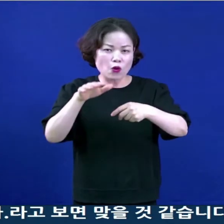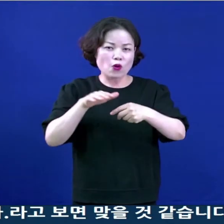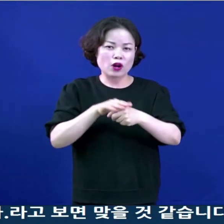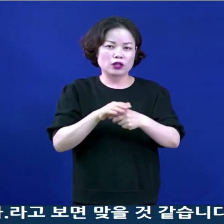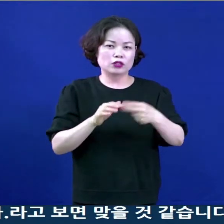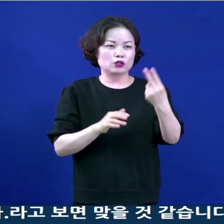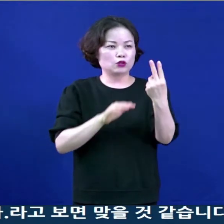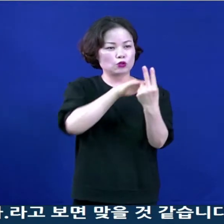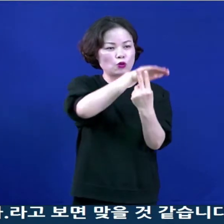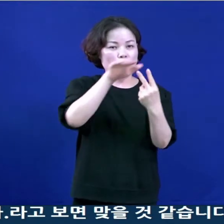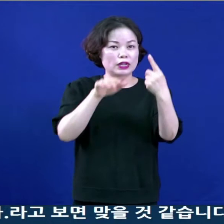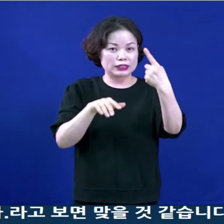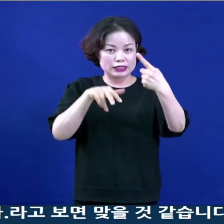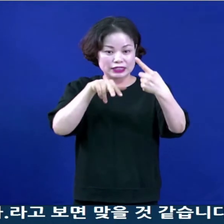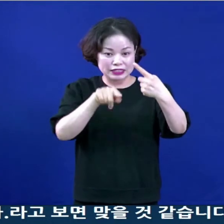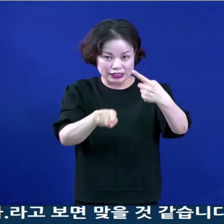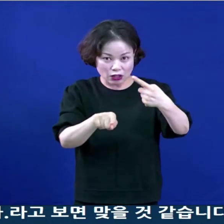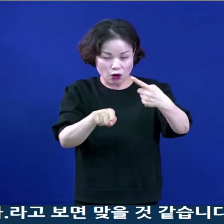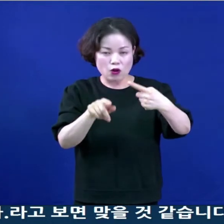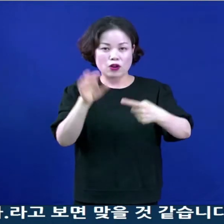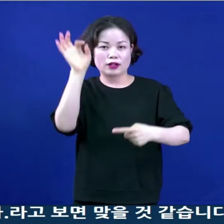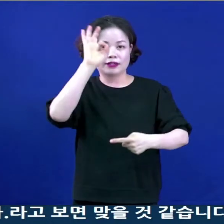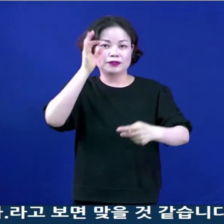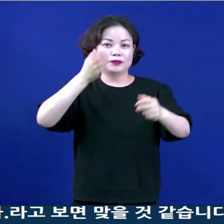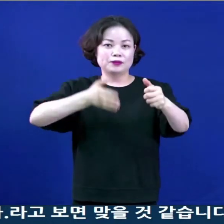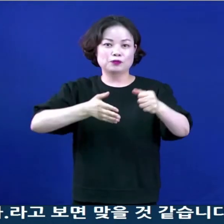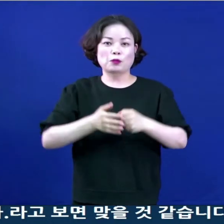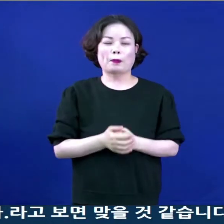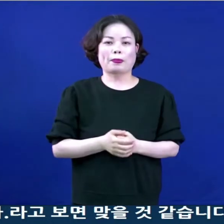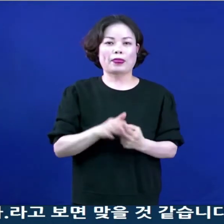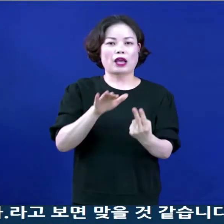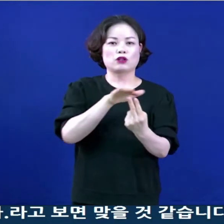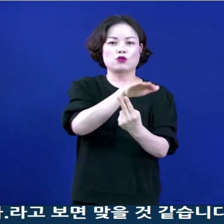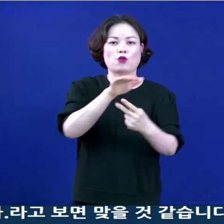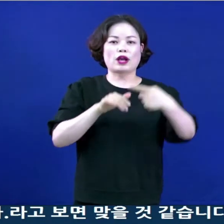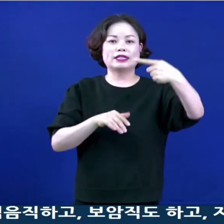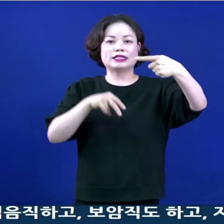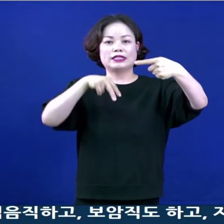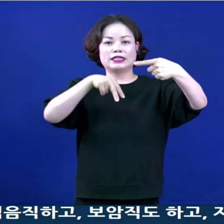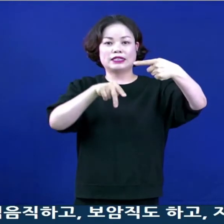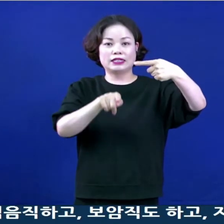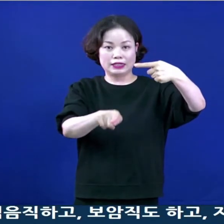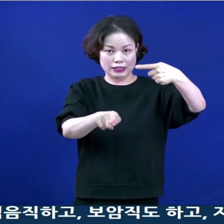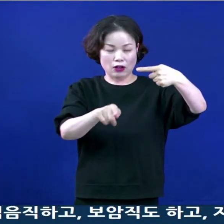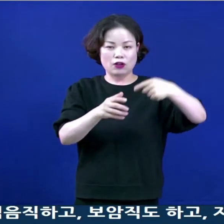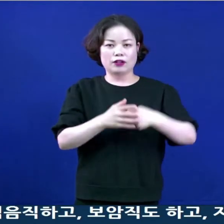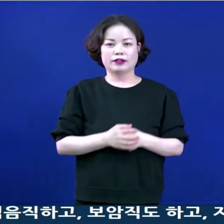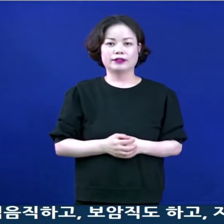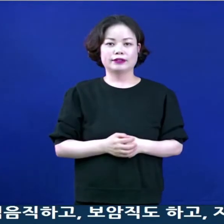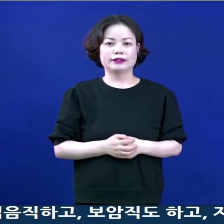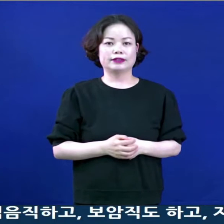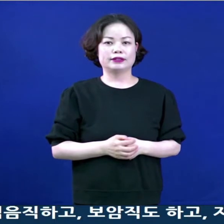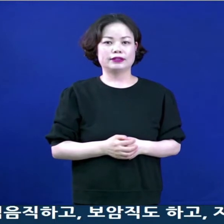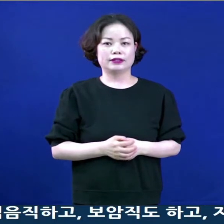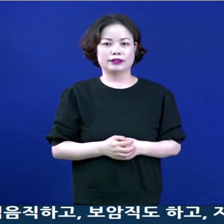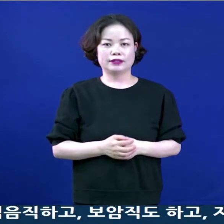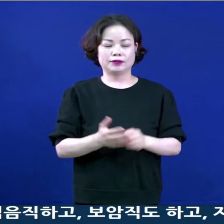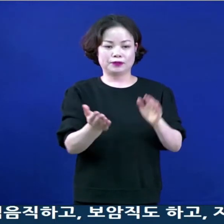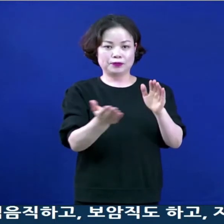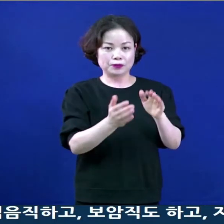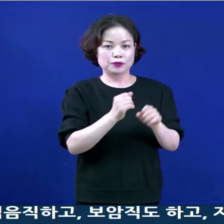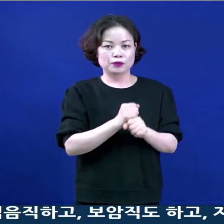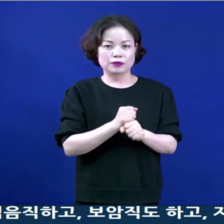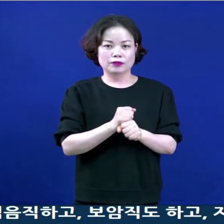요한일서 한번 가볼까요? 요한일서 찾아가 보실 수 있겠습니까? 요한일서 오늘 본문 그냥 꼽아 두시고요, 놓치지 마시고. 저도 찝어두지